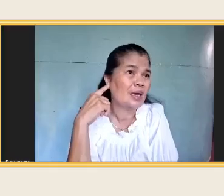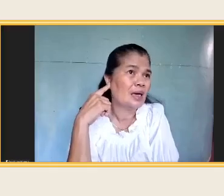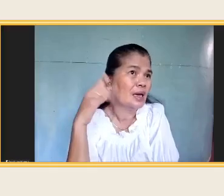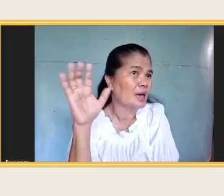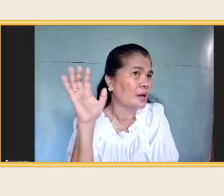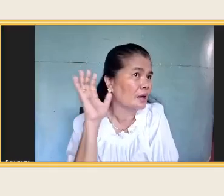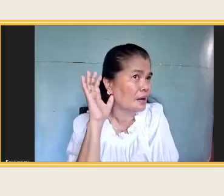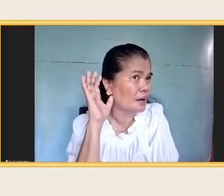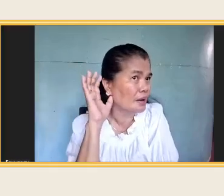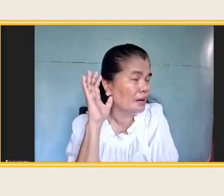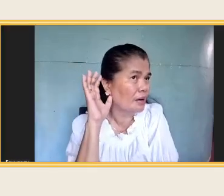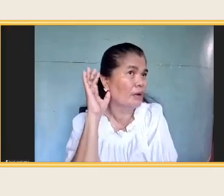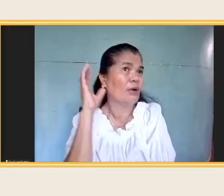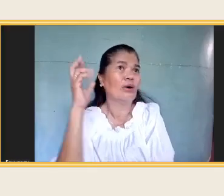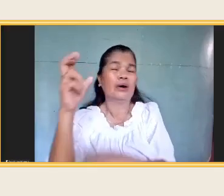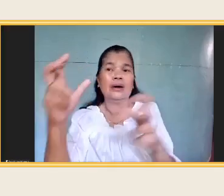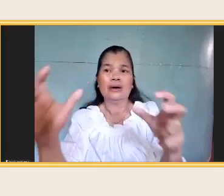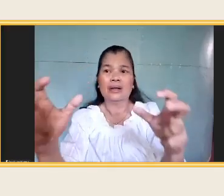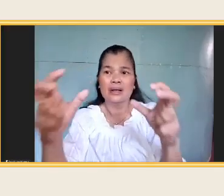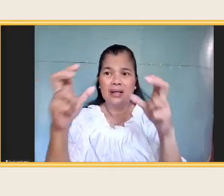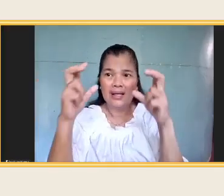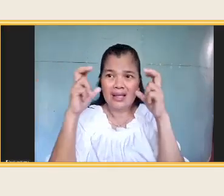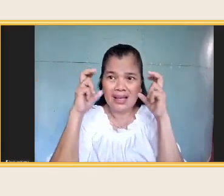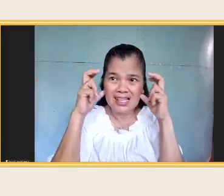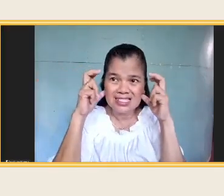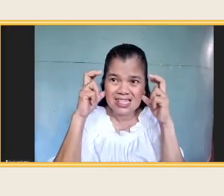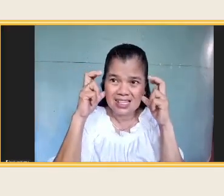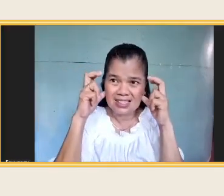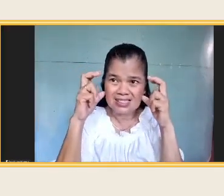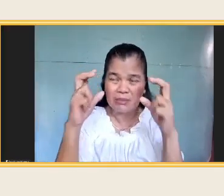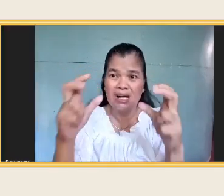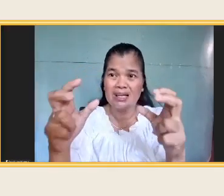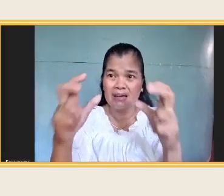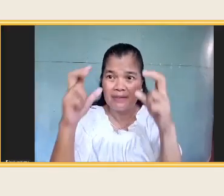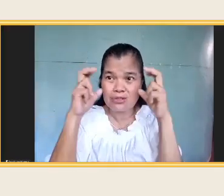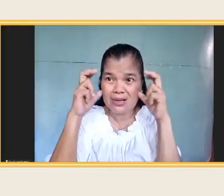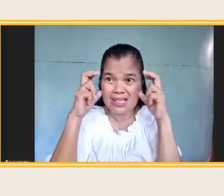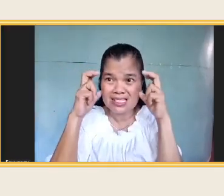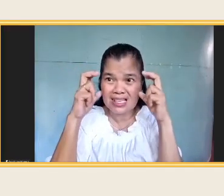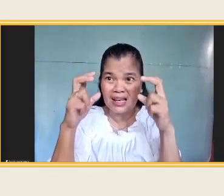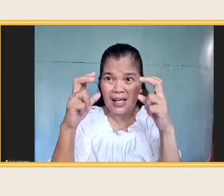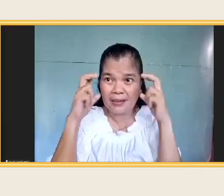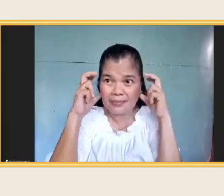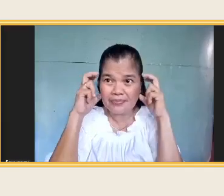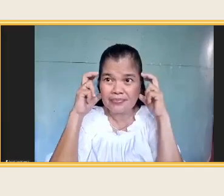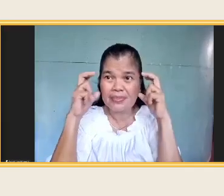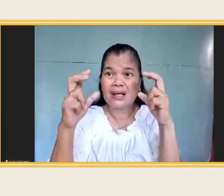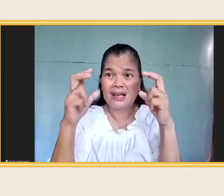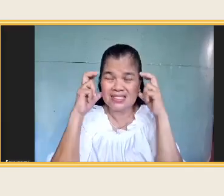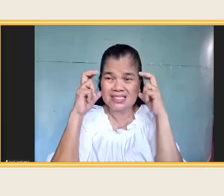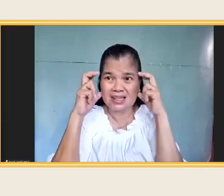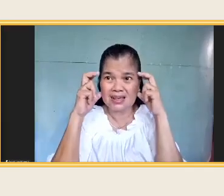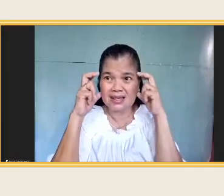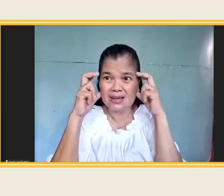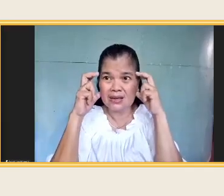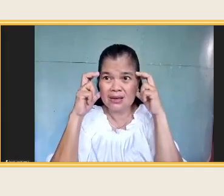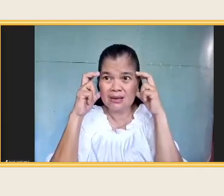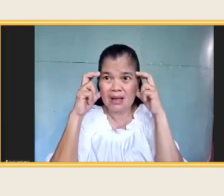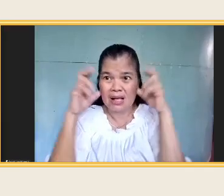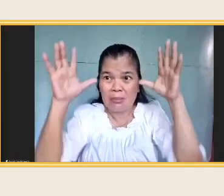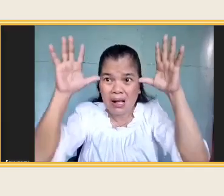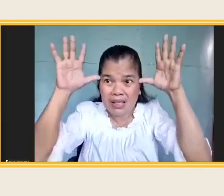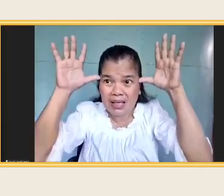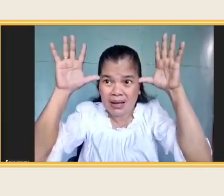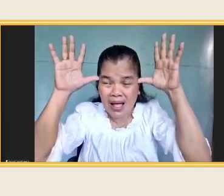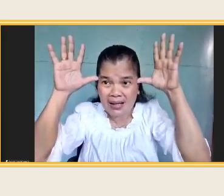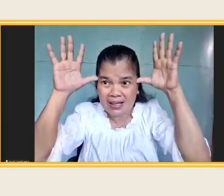ay hear or listen sa mga deaf. Itong listen nila. Listen.